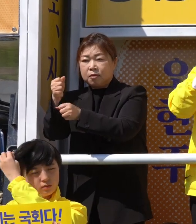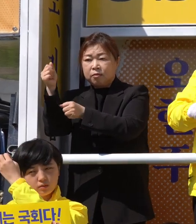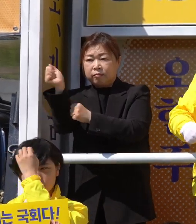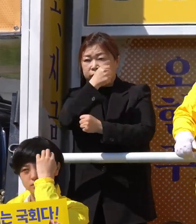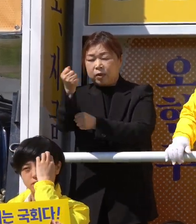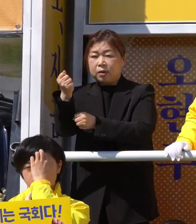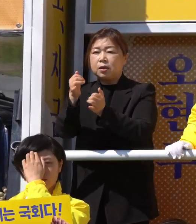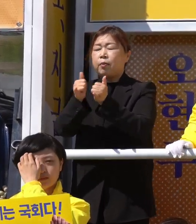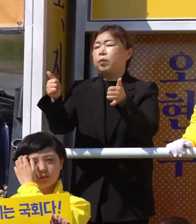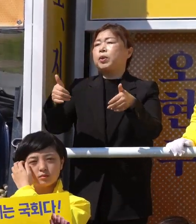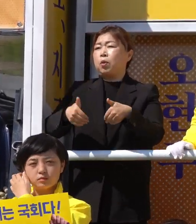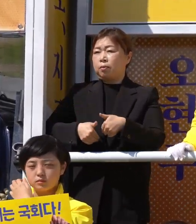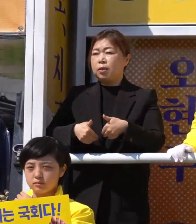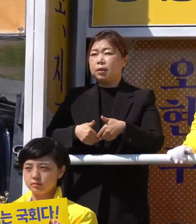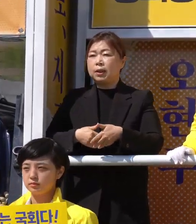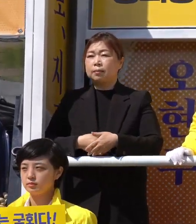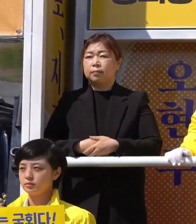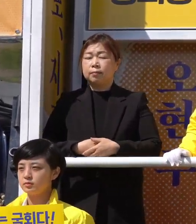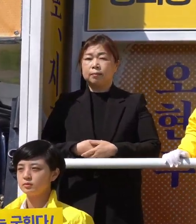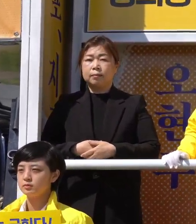휘두르는 사람도 필요합니다.